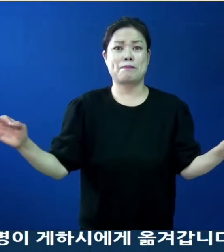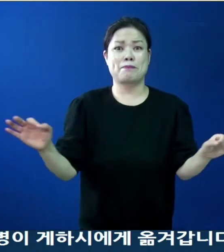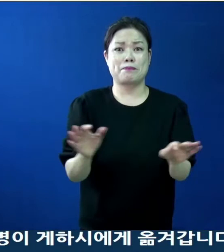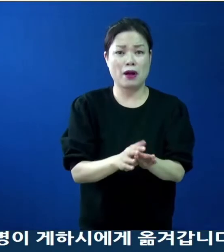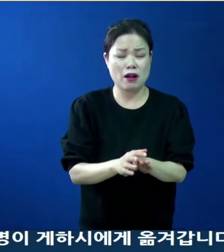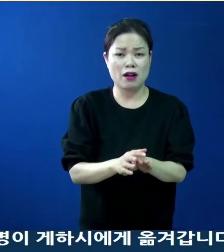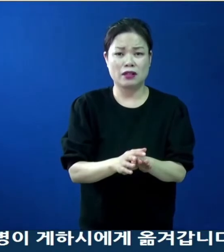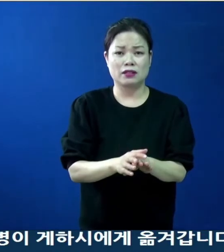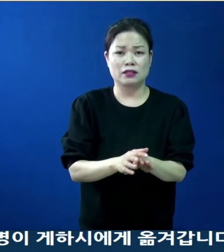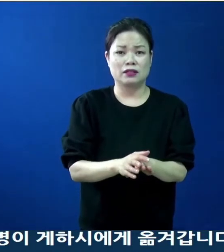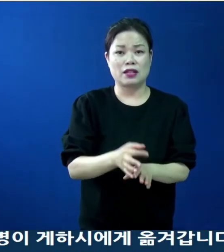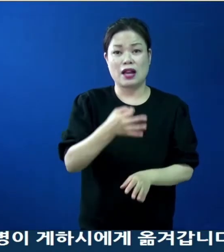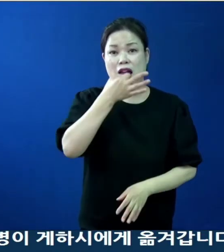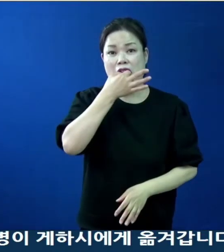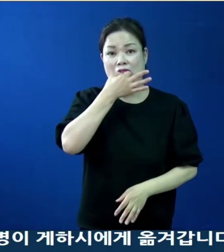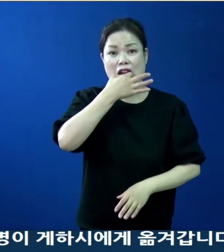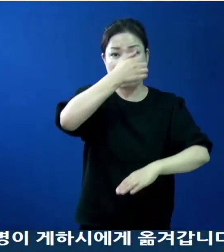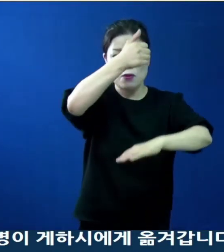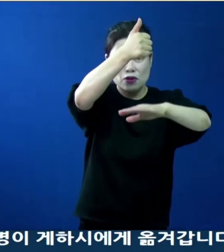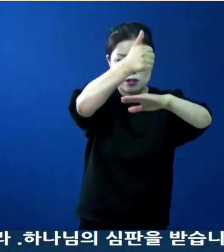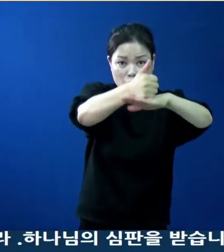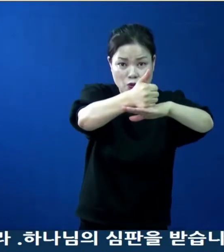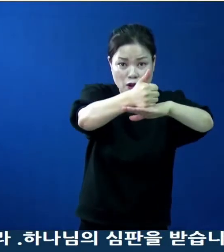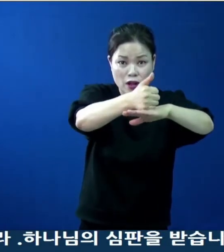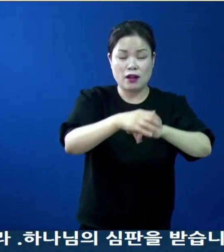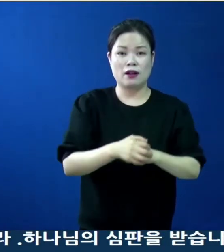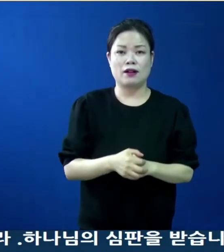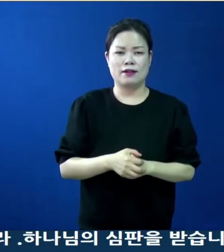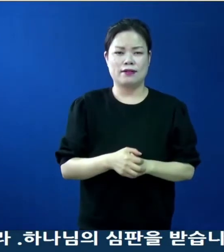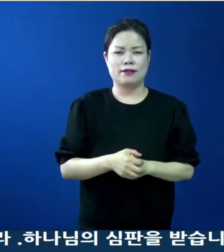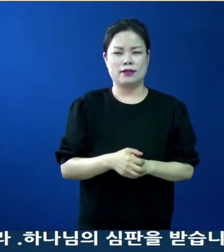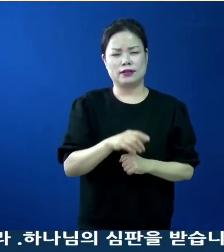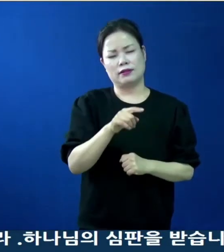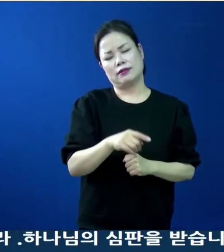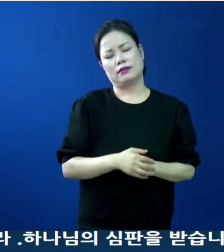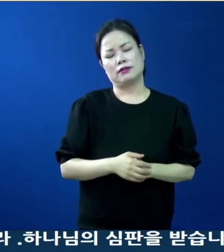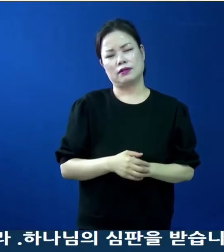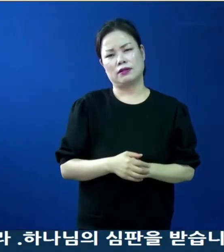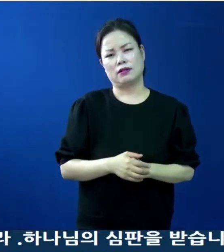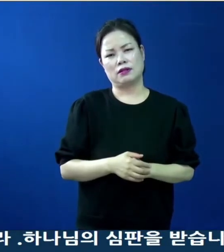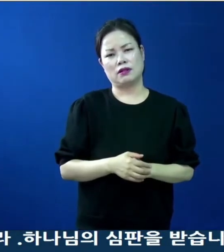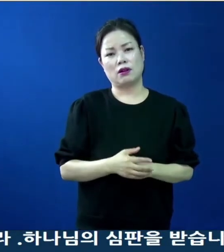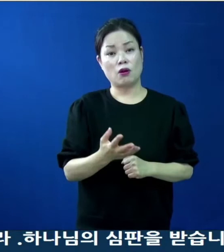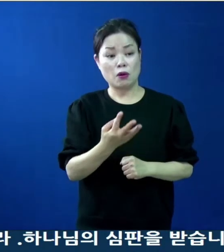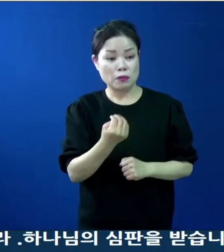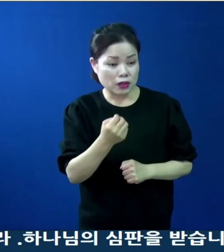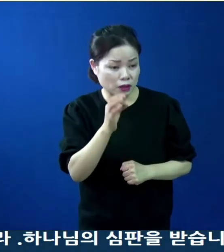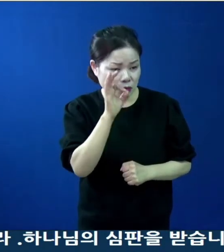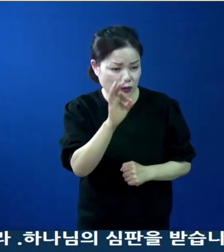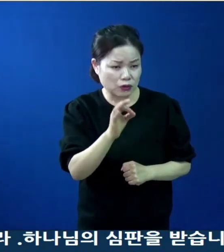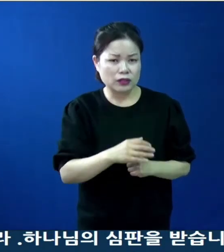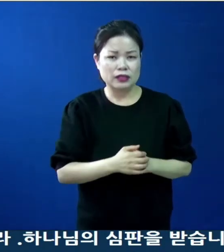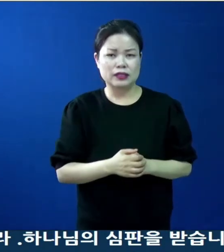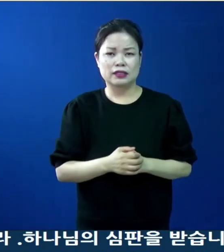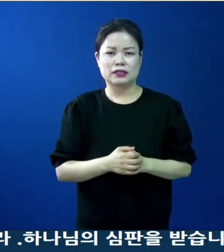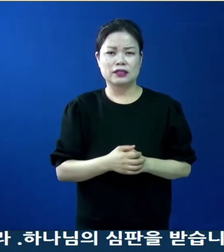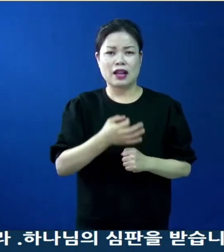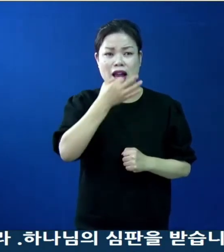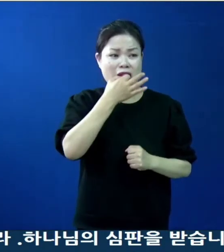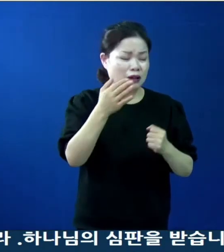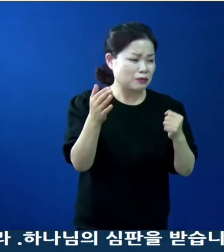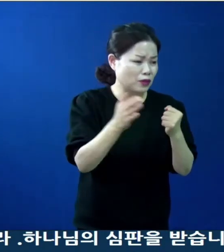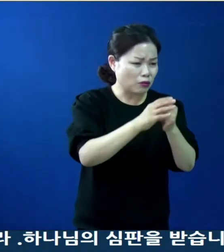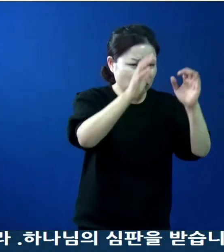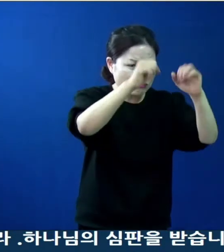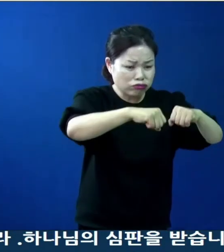이게 탐욕의 결과입니다. 그럼 이 모습을 우리가 얼마나 많이 보고 있습니까? 탐욕 때문에